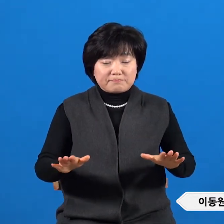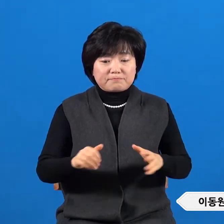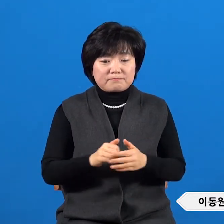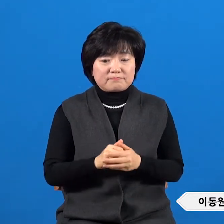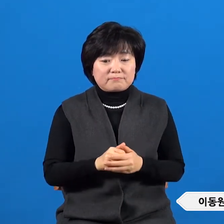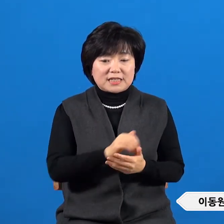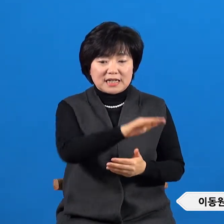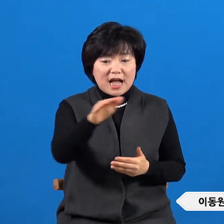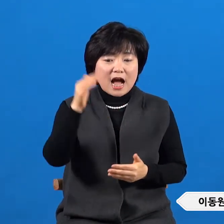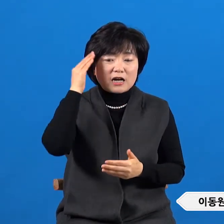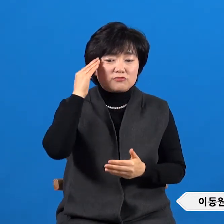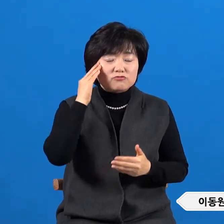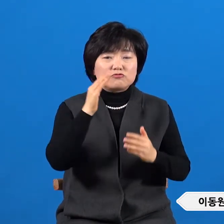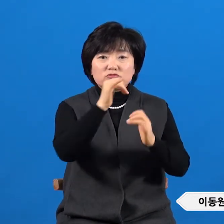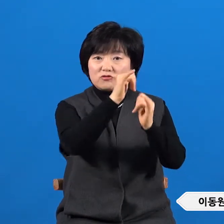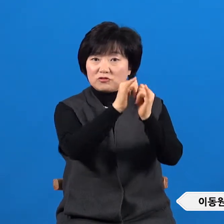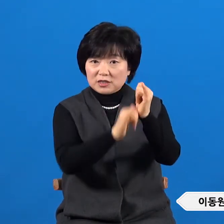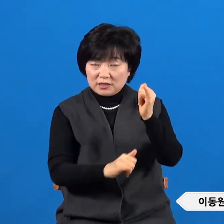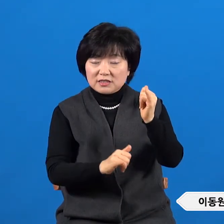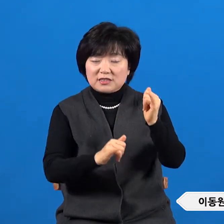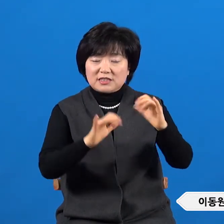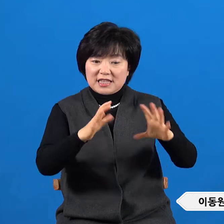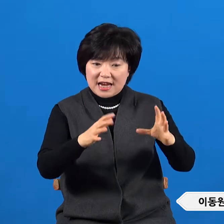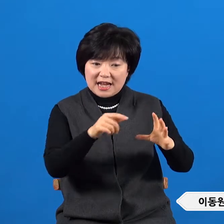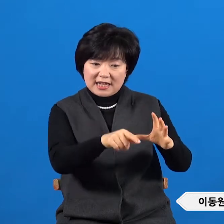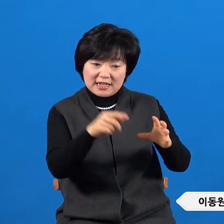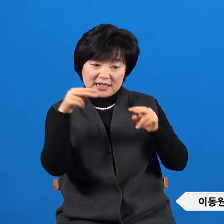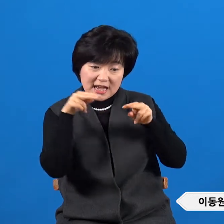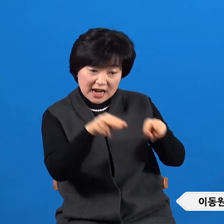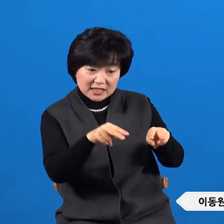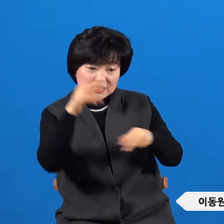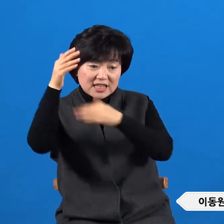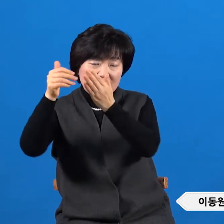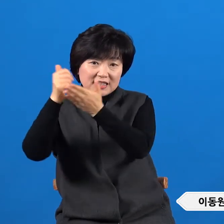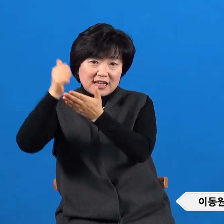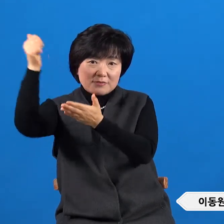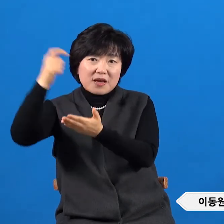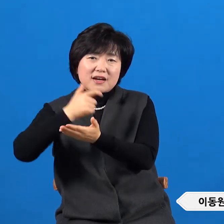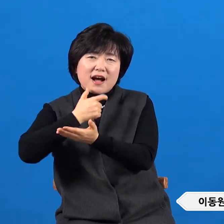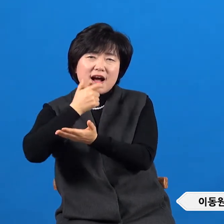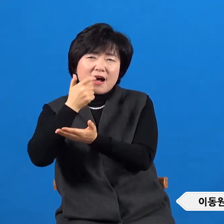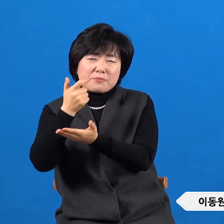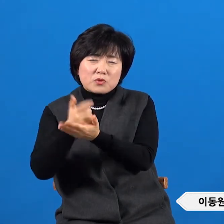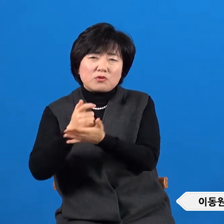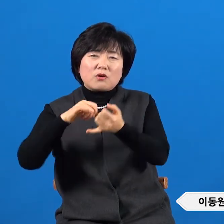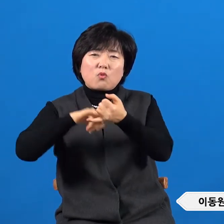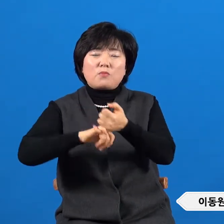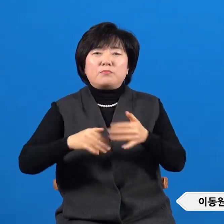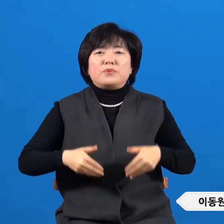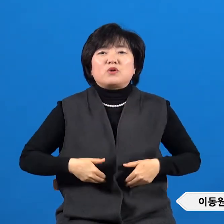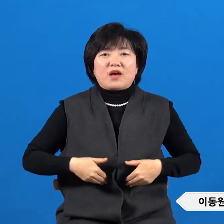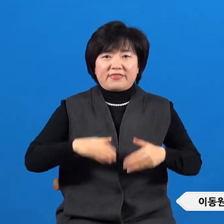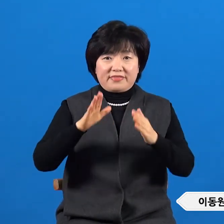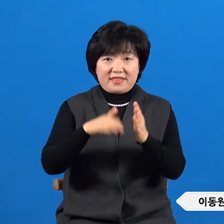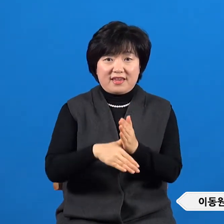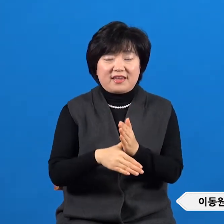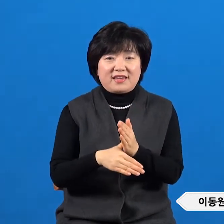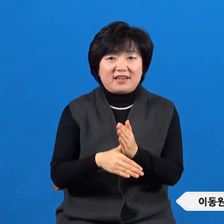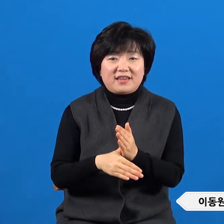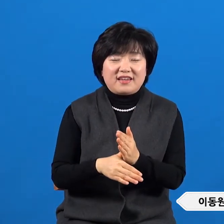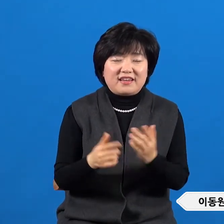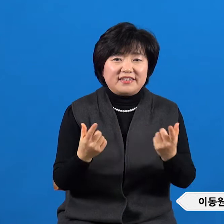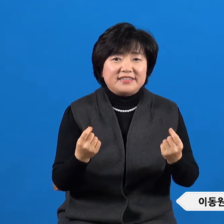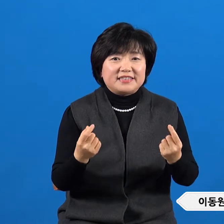저는 지금이야말로 이 민족을 향한 성령의 감동, 하나님의 감동이 절대적으로 필요한